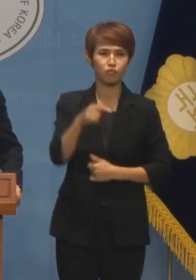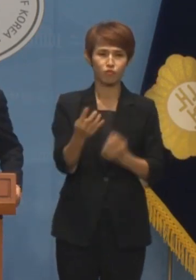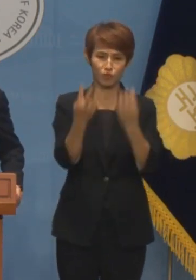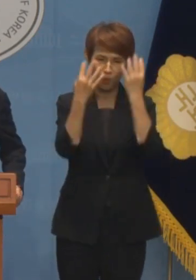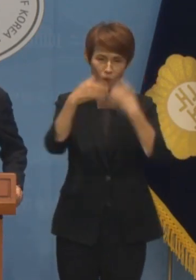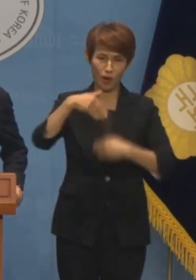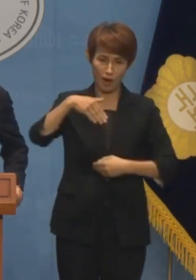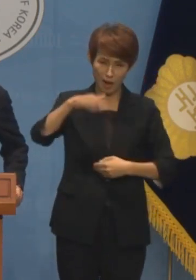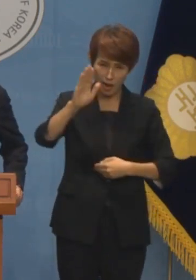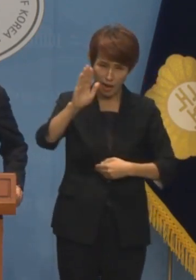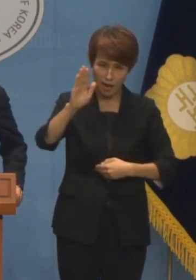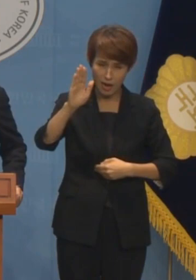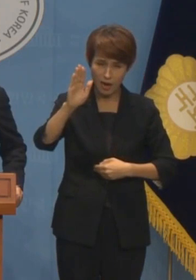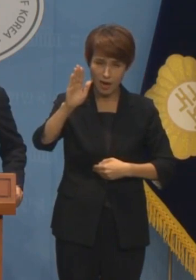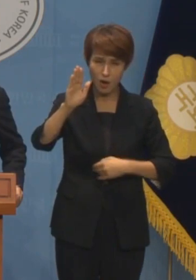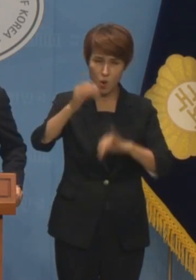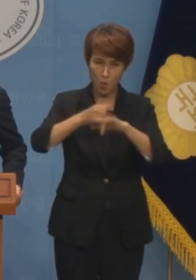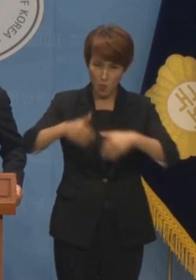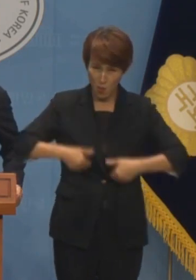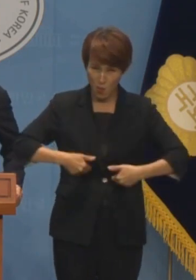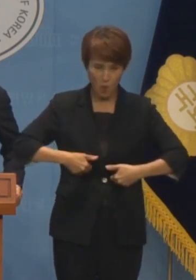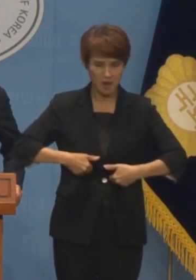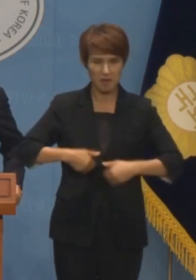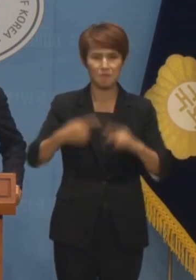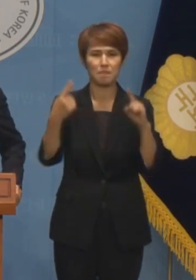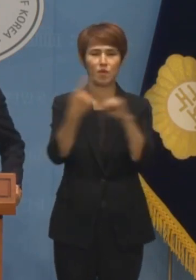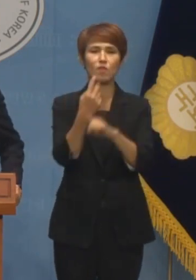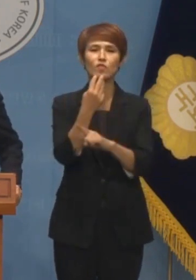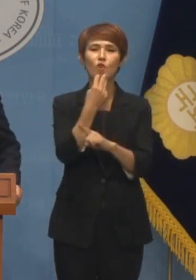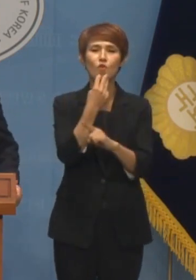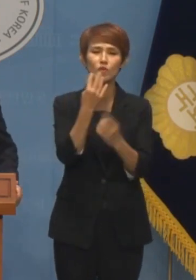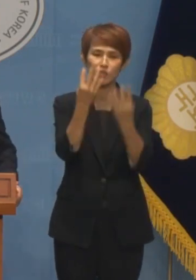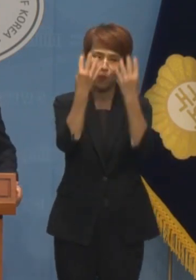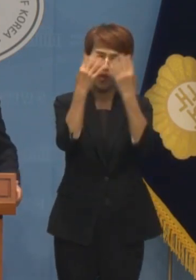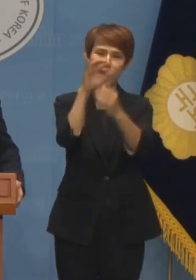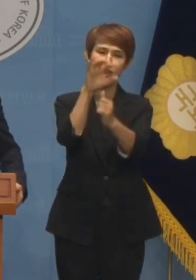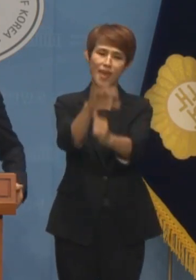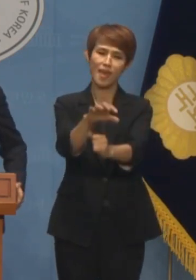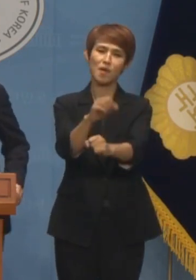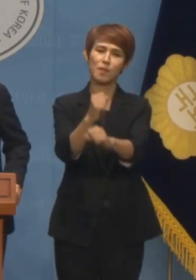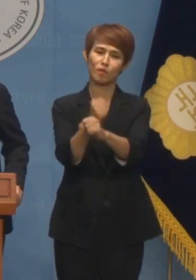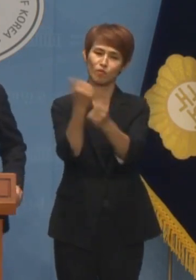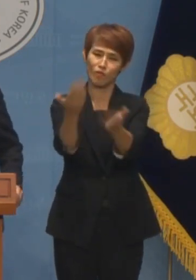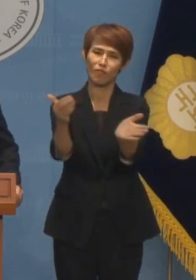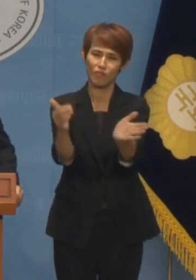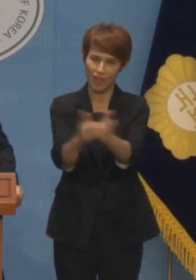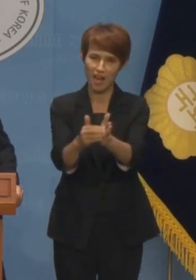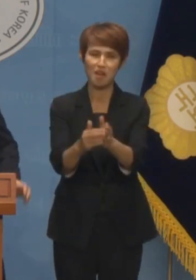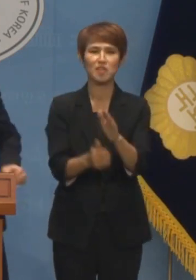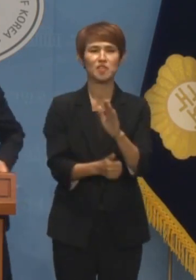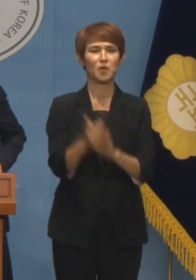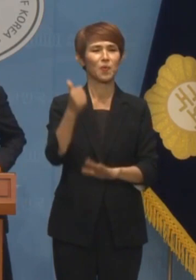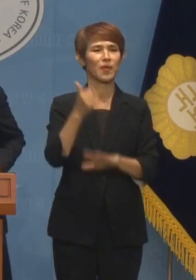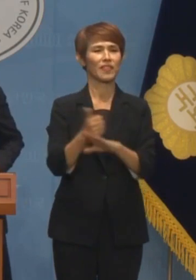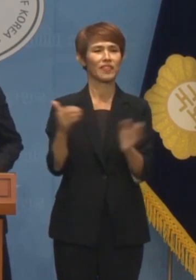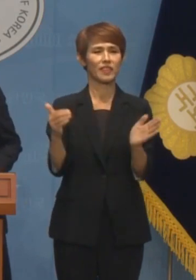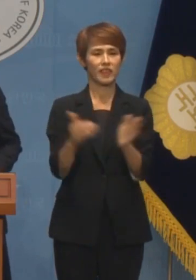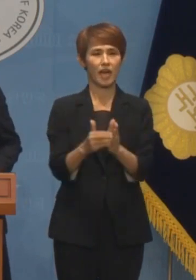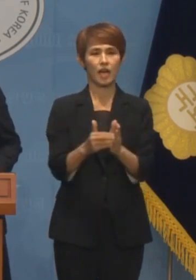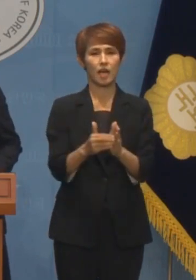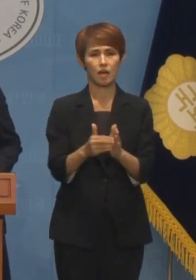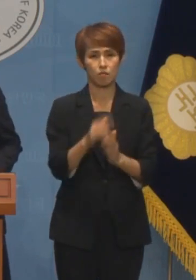할 조원일이를 서울구치소에 4개월간 더 머물게 했다. 성공한 로비다. 뭐 이런 식으로 또